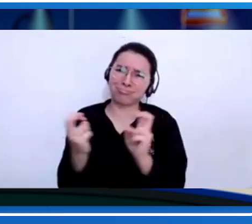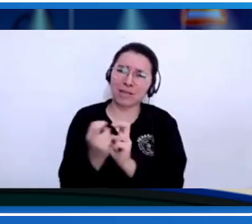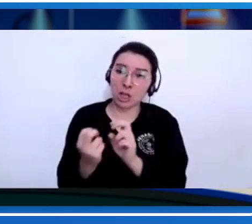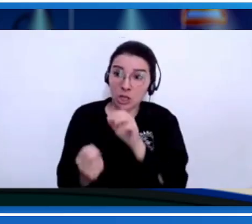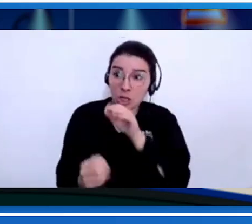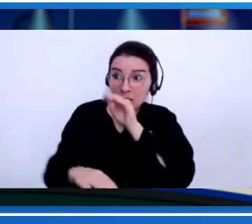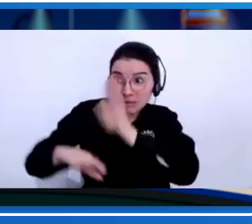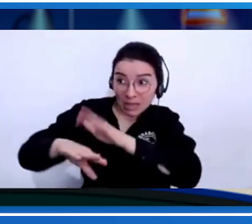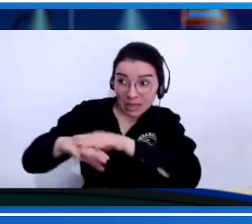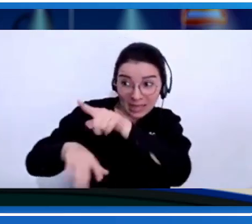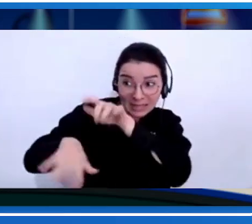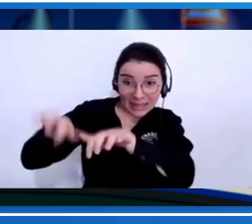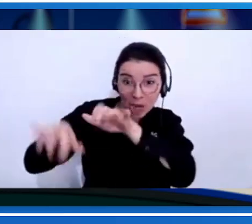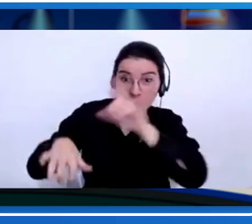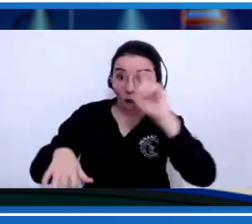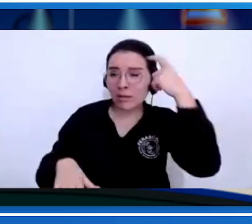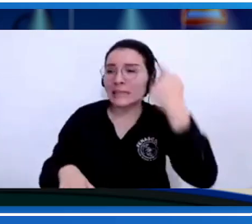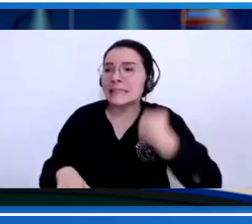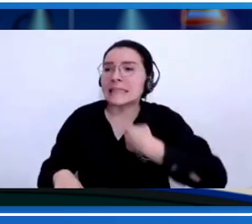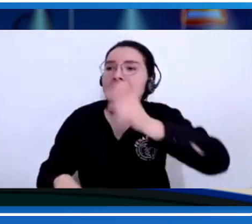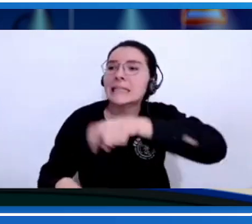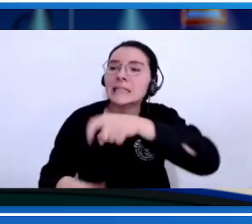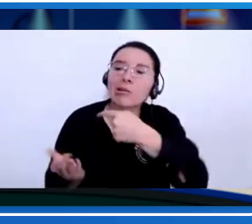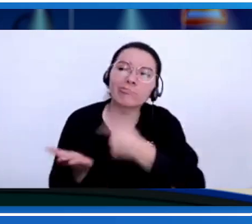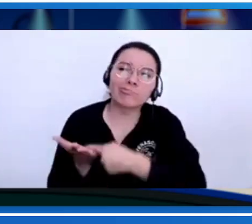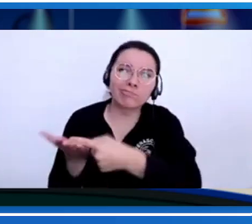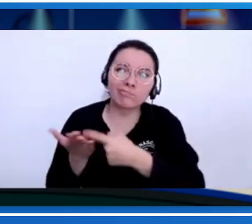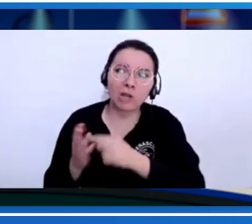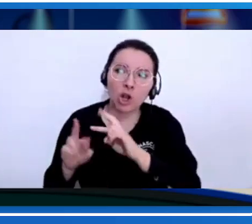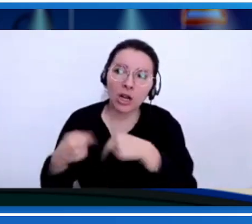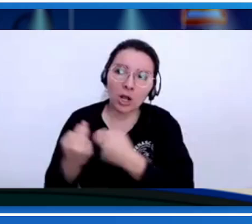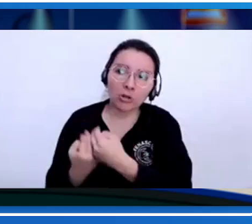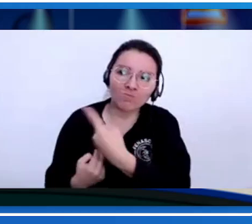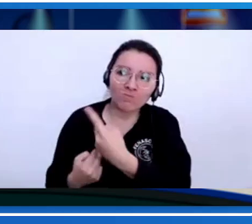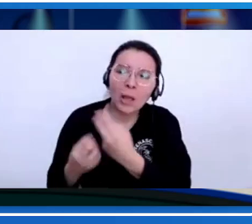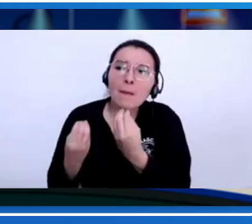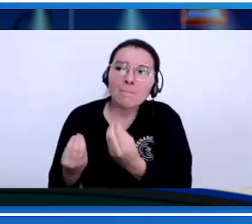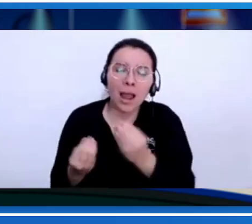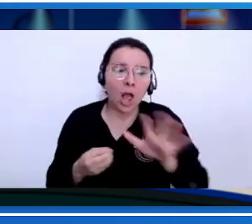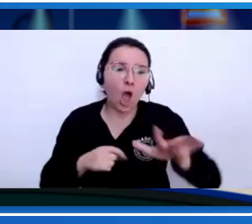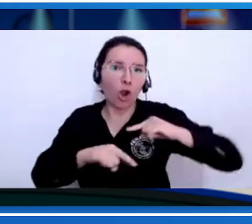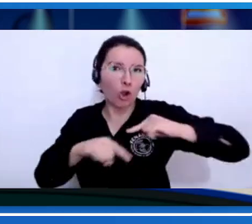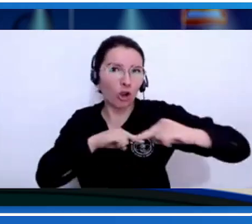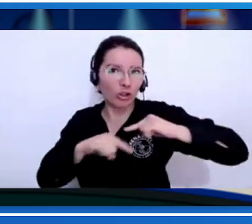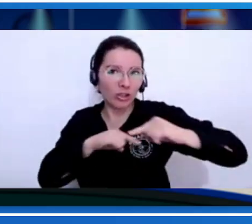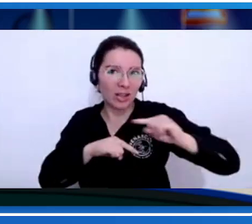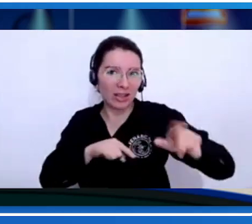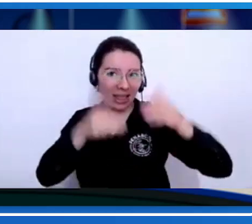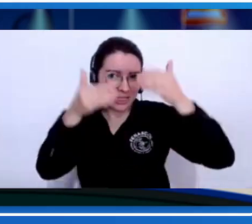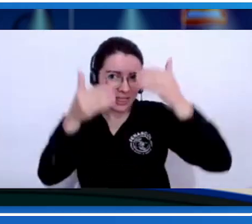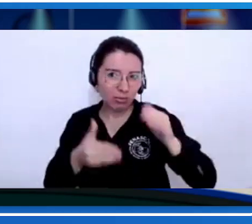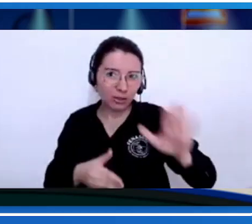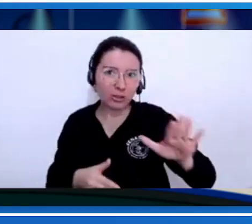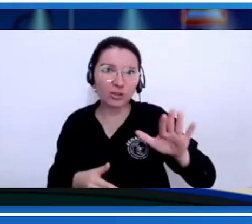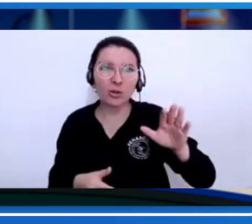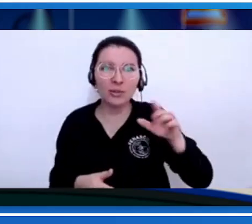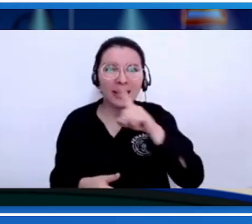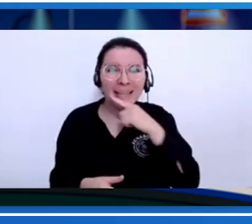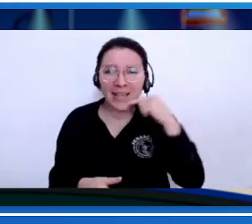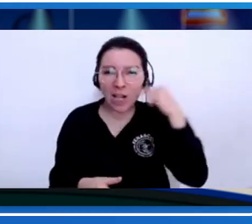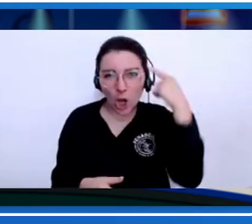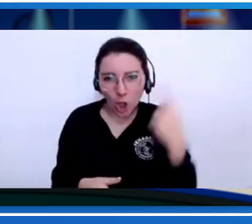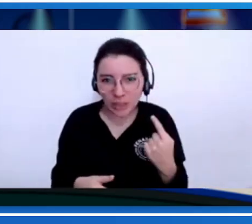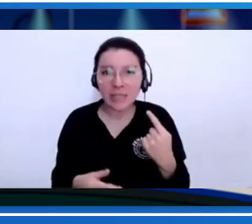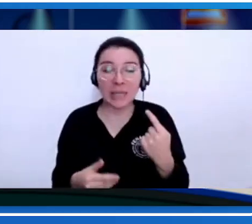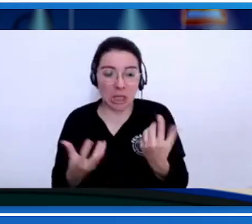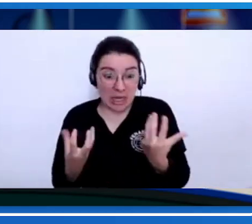de gobierno un espacio para nuestra coordinadora de discapacidad, Lucía, estuvo allí, y el equipo con